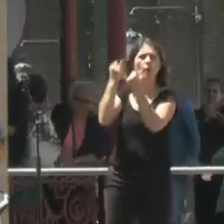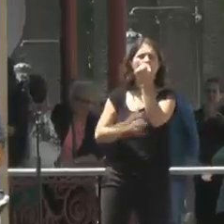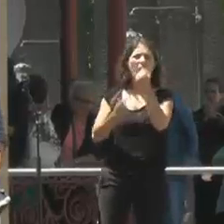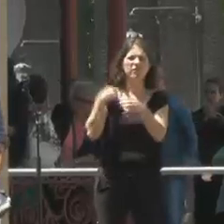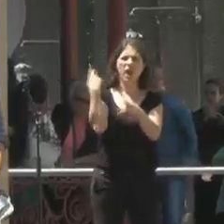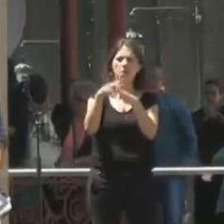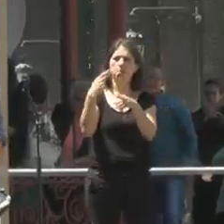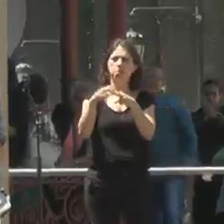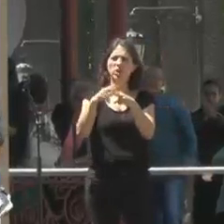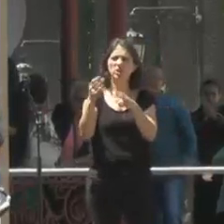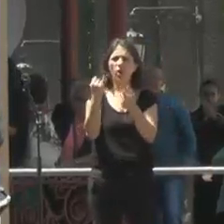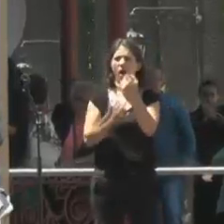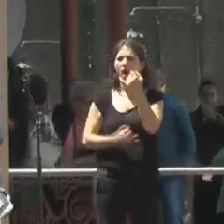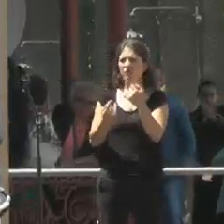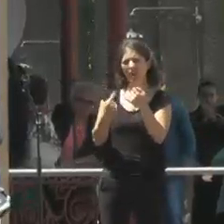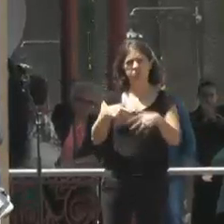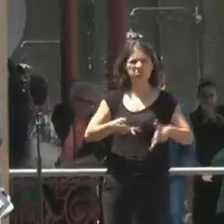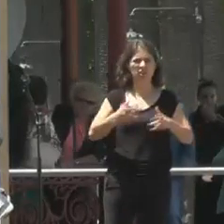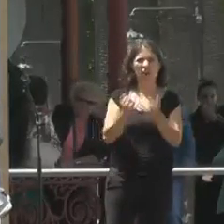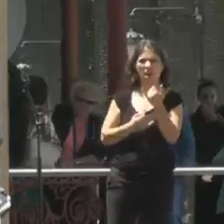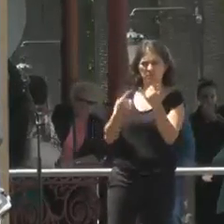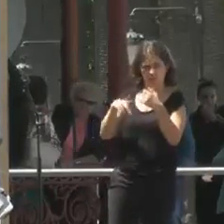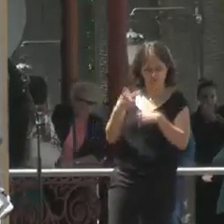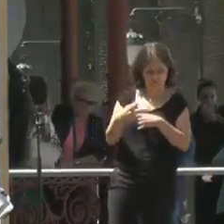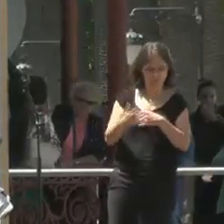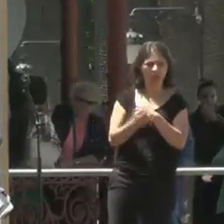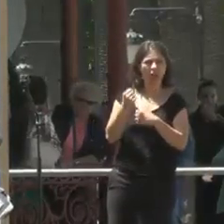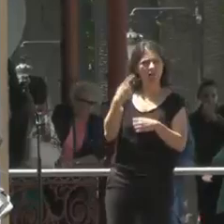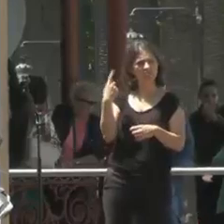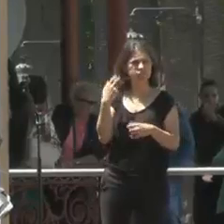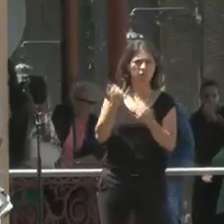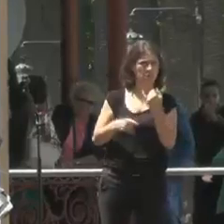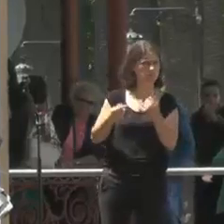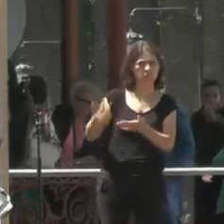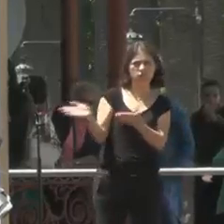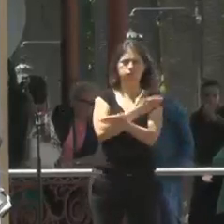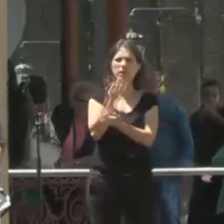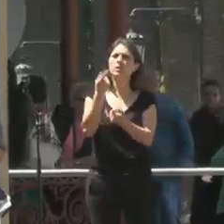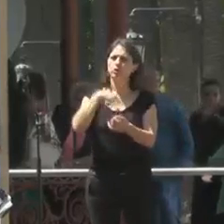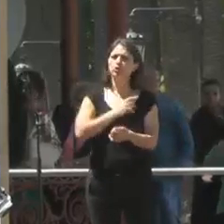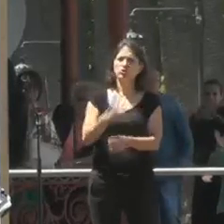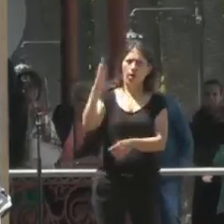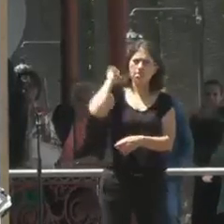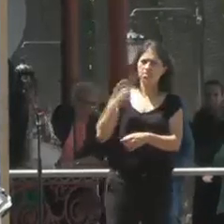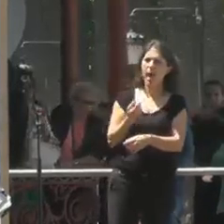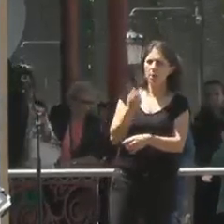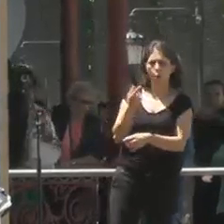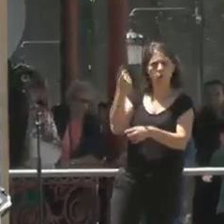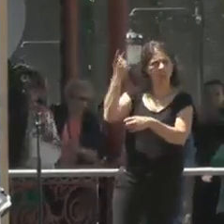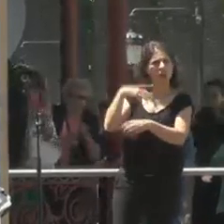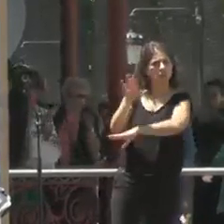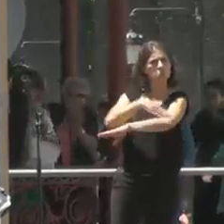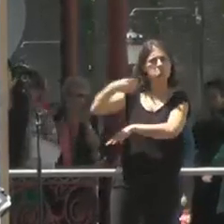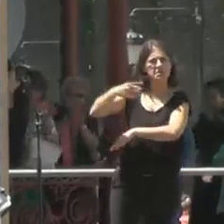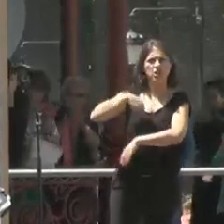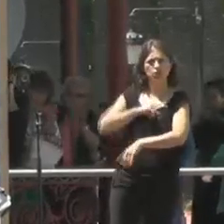e austericidas que estamos poñendo en jaque aquí. E necesitamos a Pablo na Moncloa, claro que sí, Pablo, te necesitamos na Moncloa para que